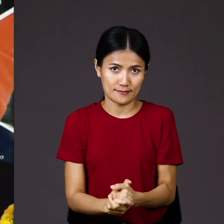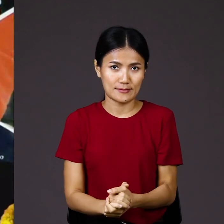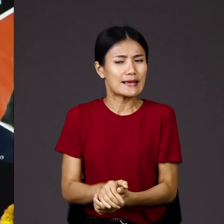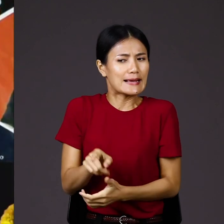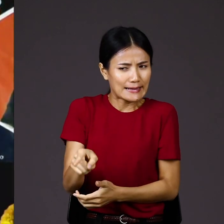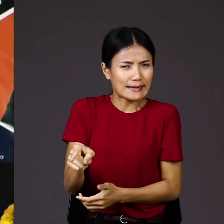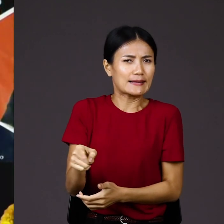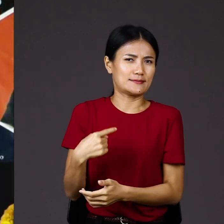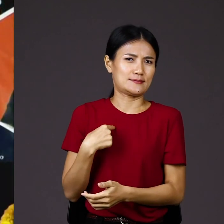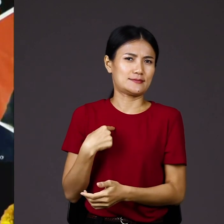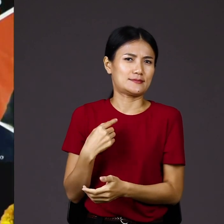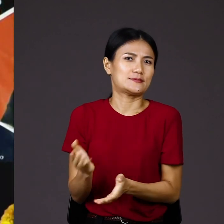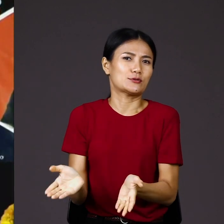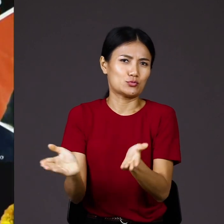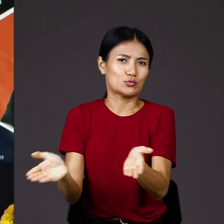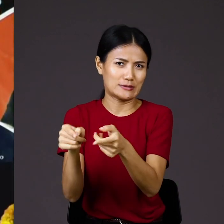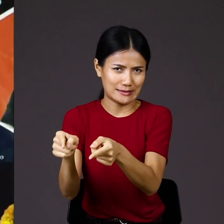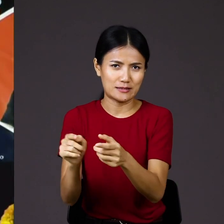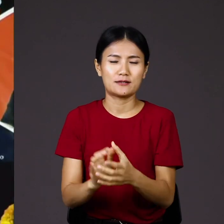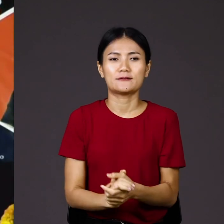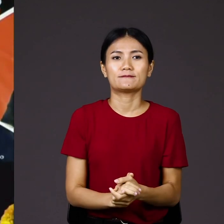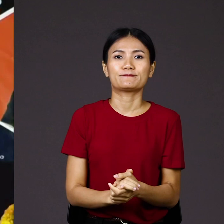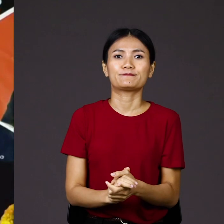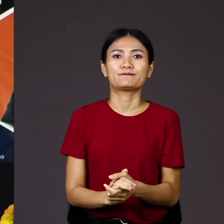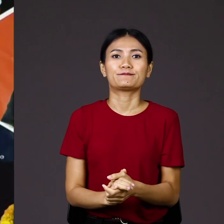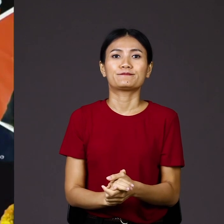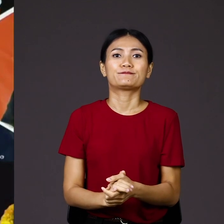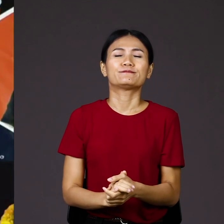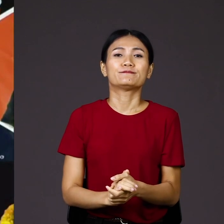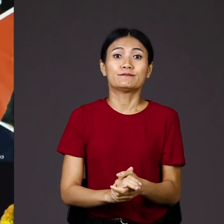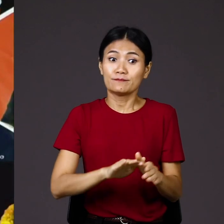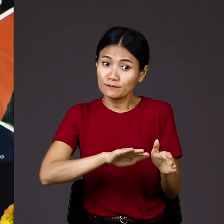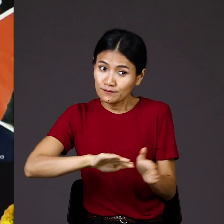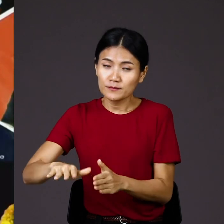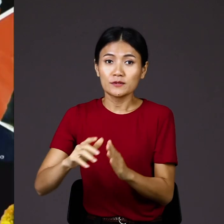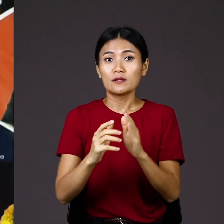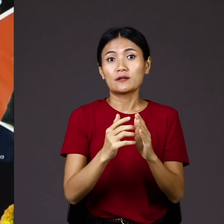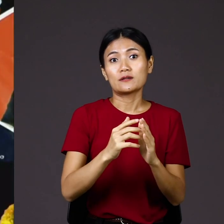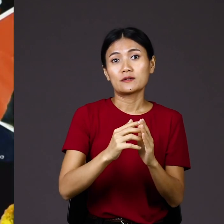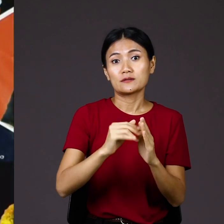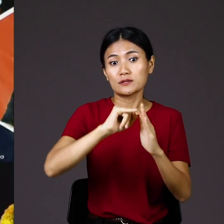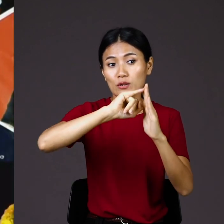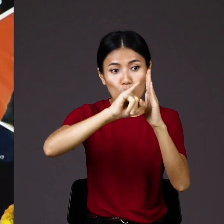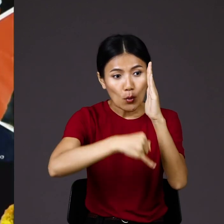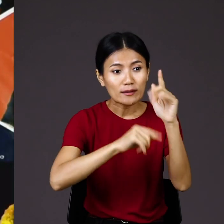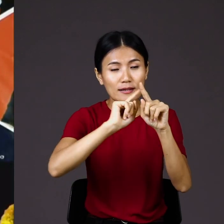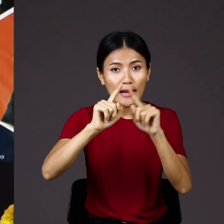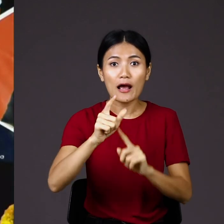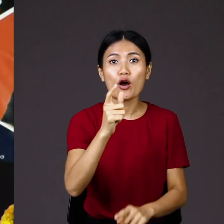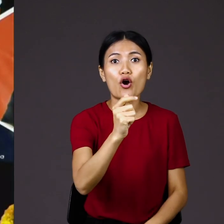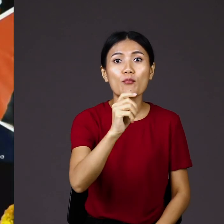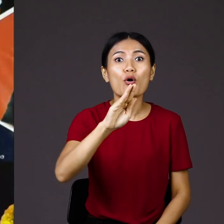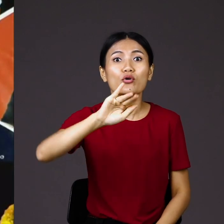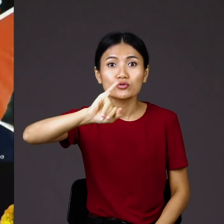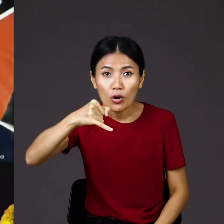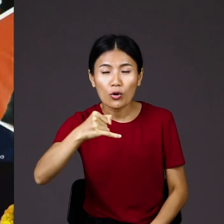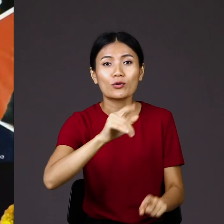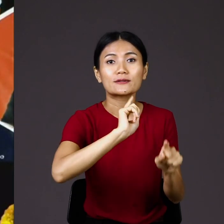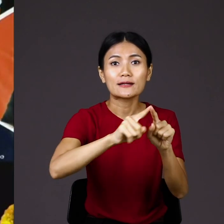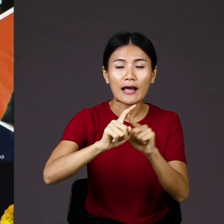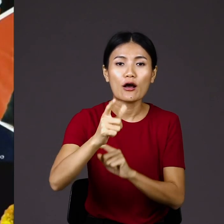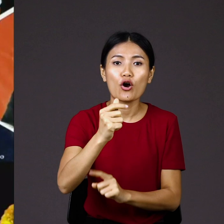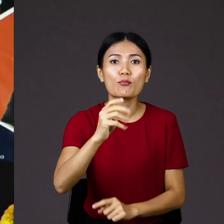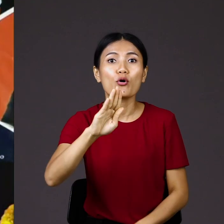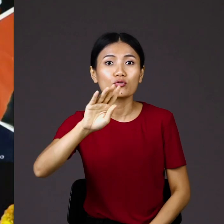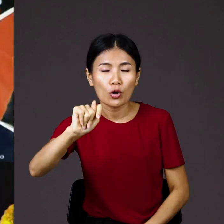อย่างที่พรรคอนาคตใหม่เคยพูดไว้หรือไม่อีกส่วนหนึ่งคือส่วนของท้องถิ่นต้องทำการเมืองท้องถิ่นให้เป็